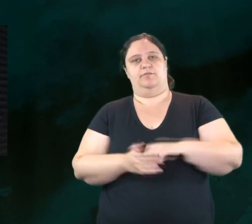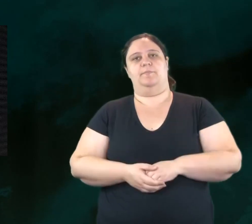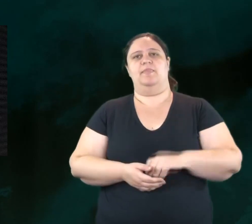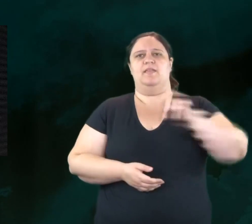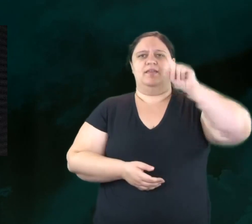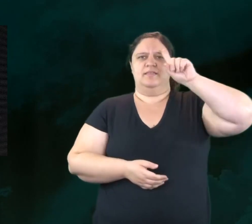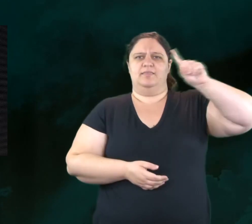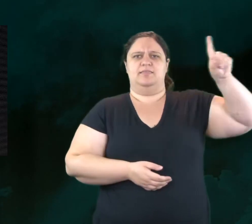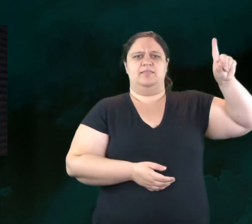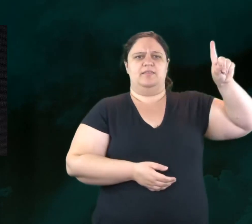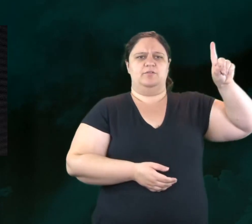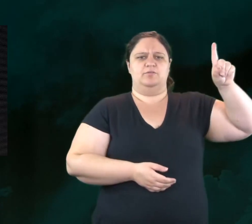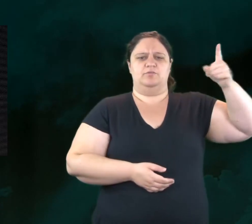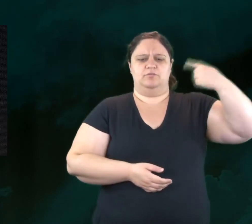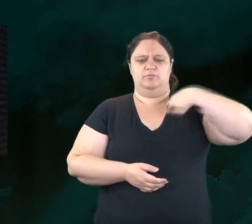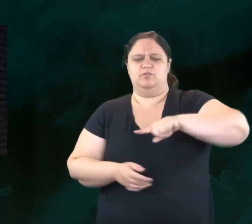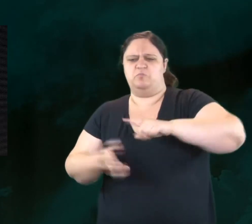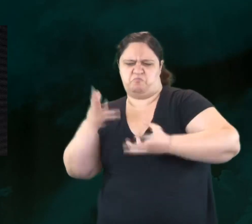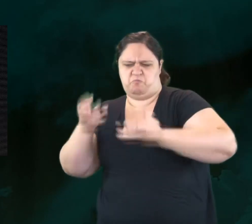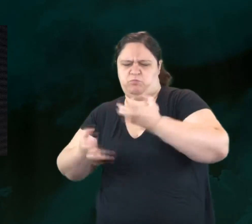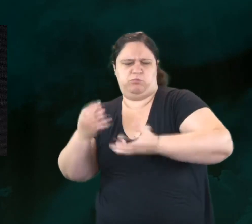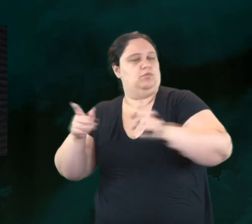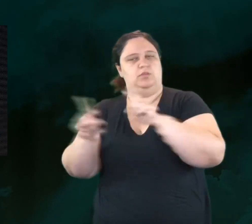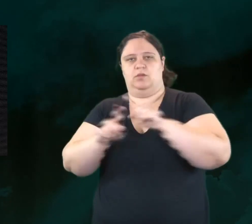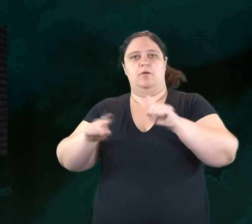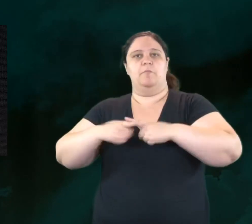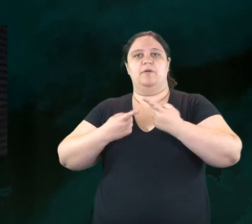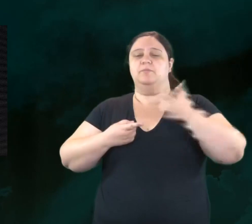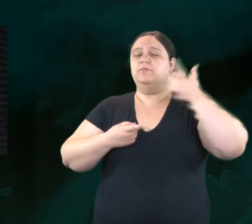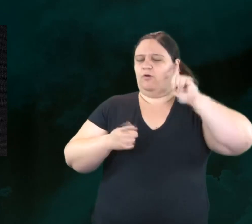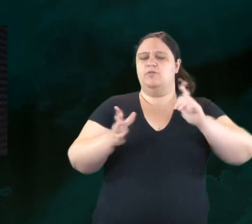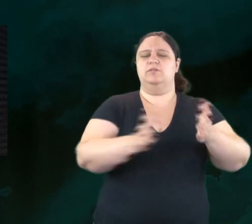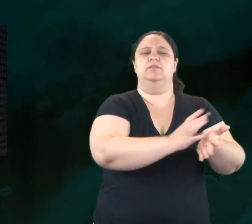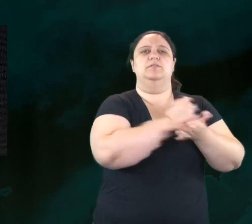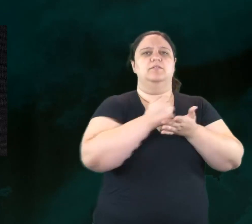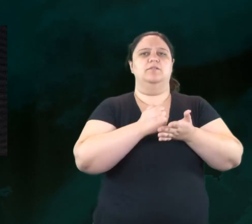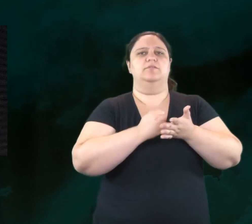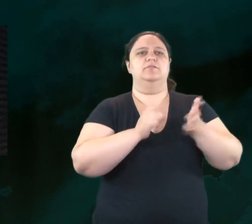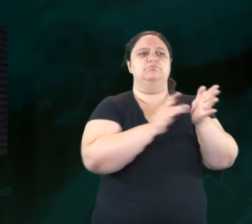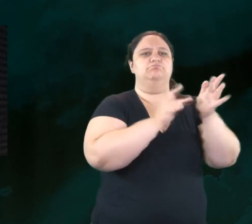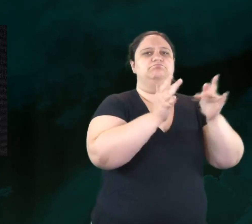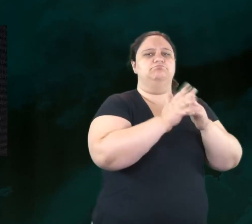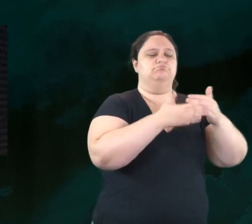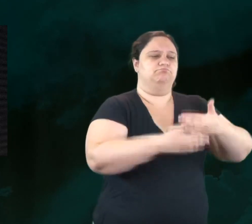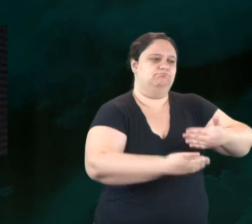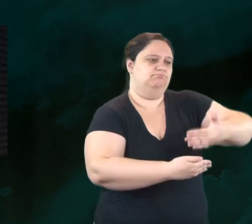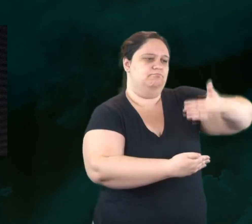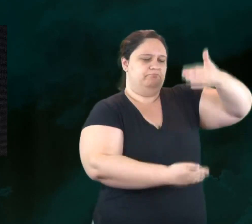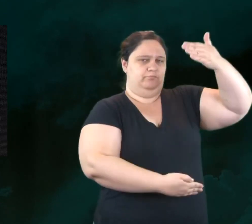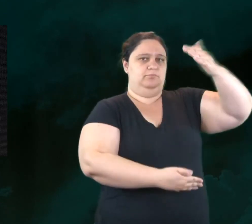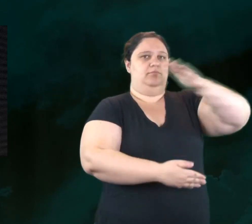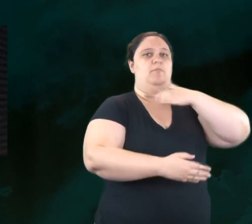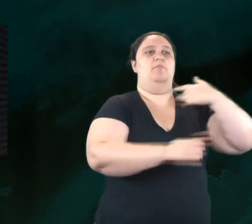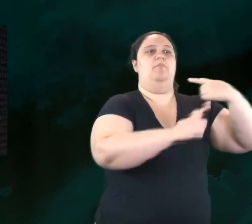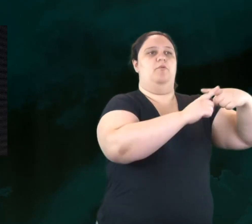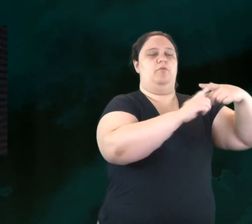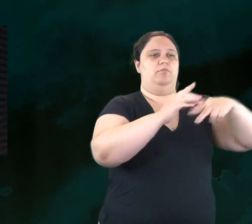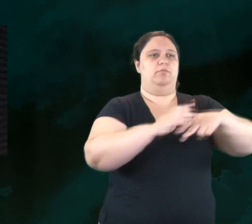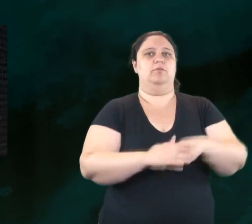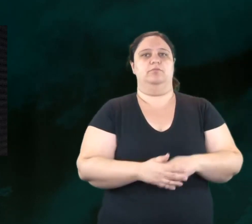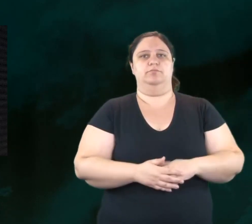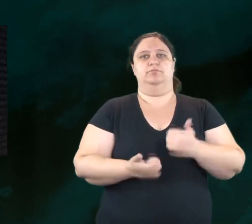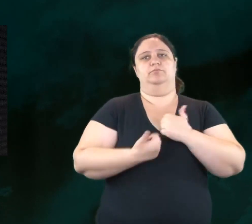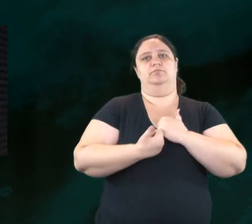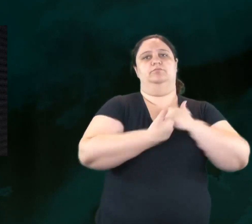ira, mas para alcançar a salvação mediante nosso Senhor Jesus Cristo, que morreu por nós, para que quer vigiemos,